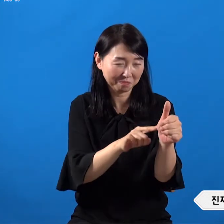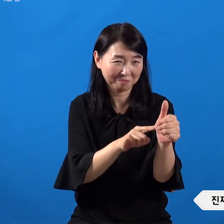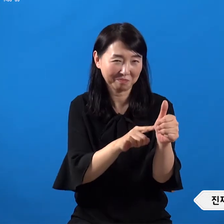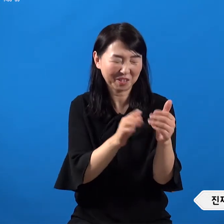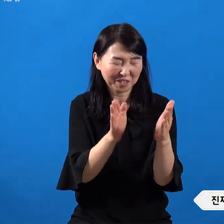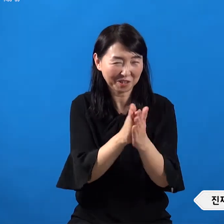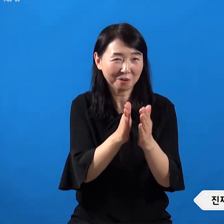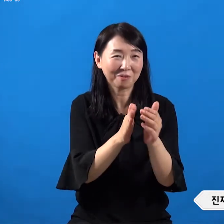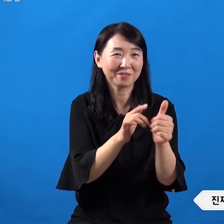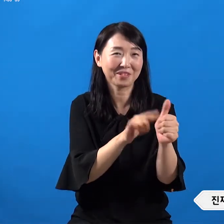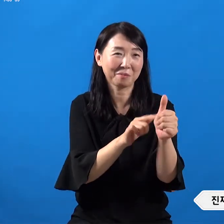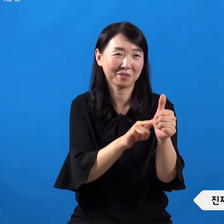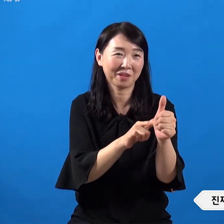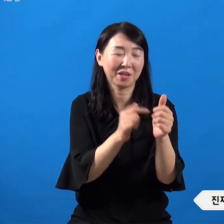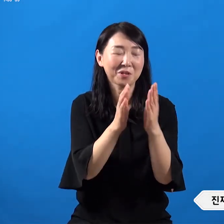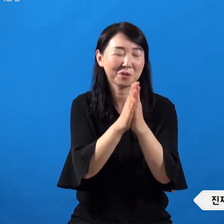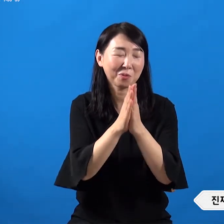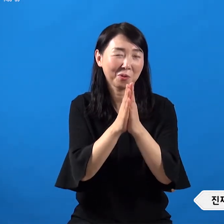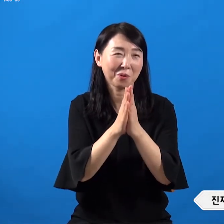뜨거운 분에게